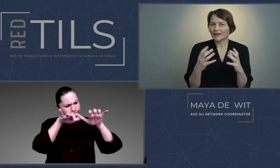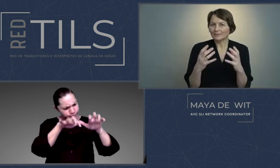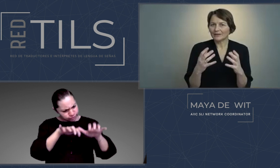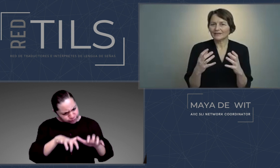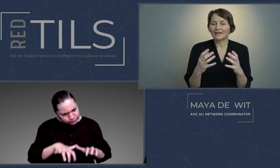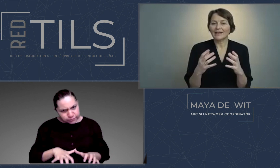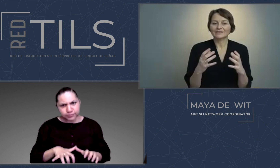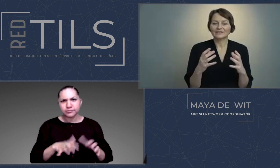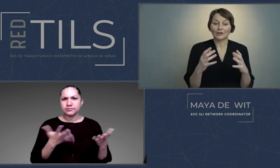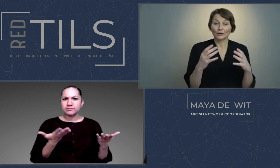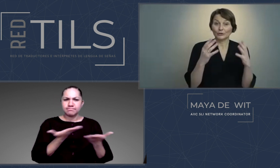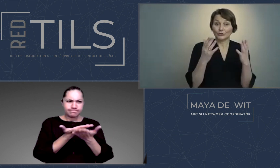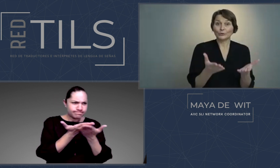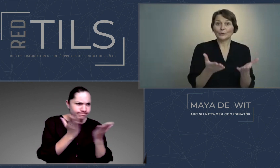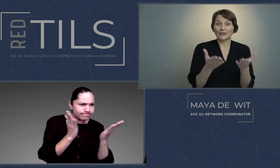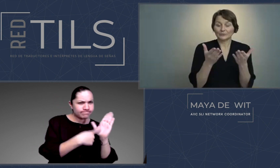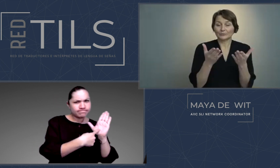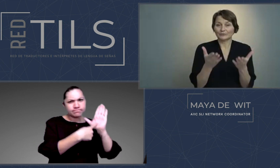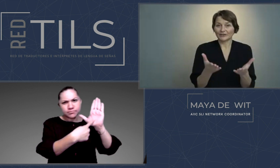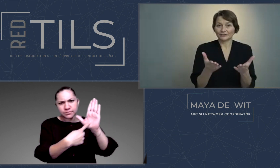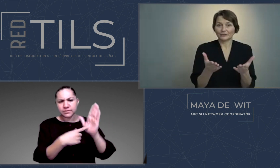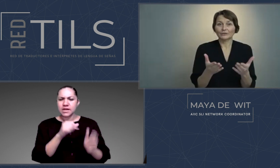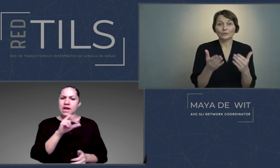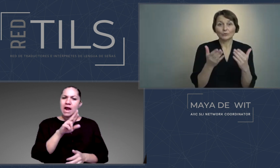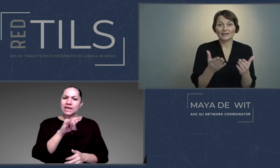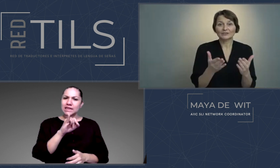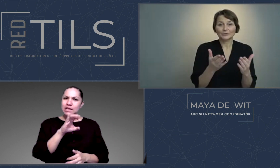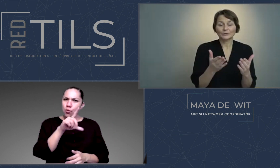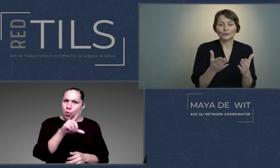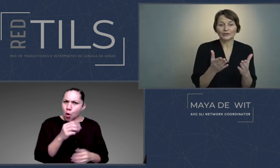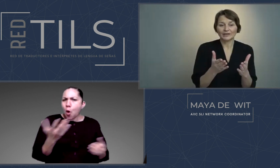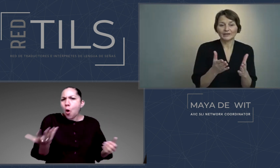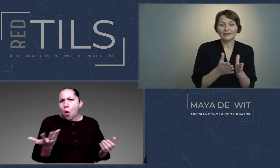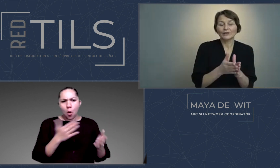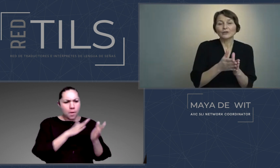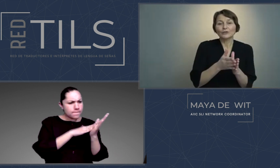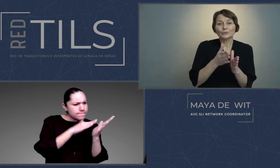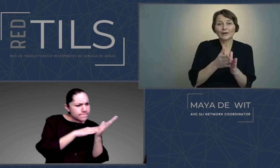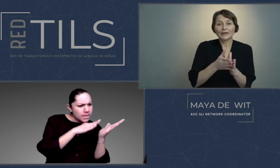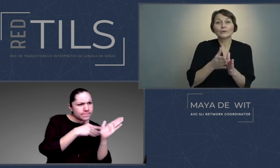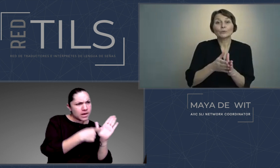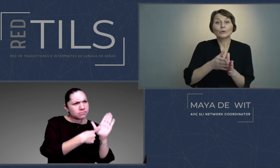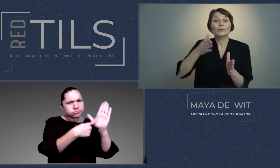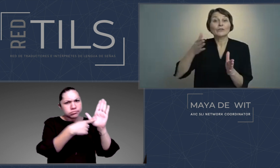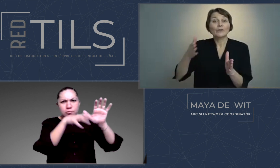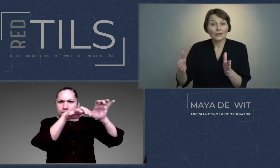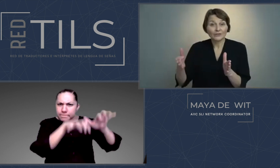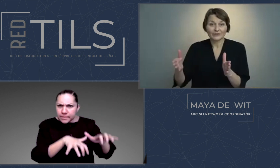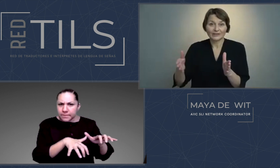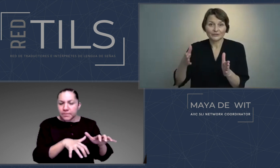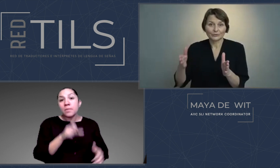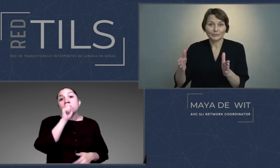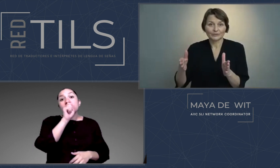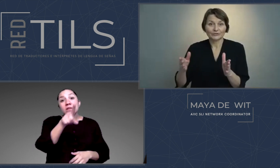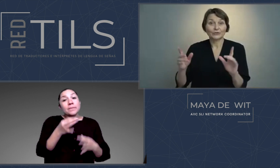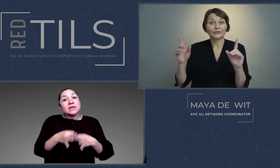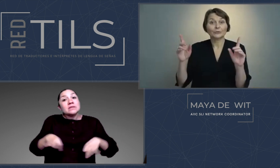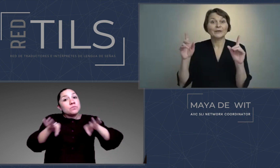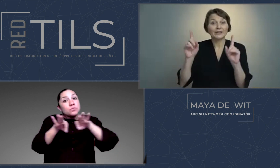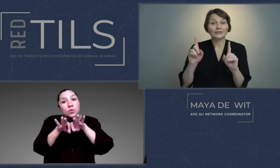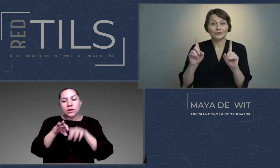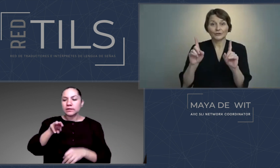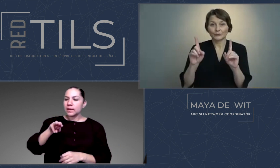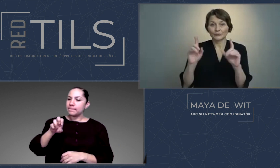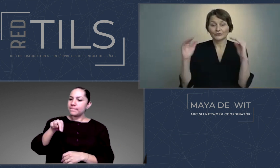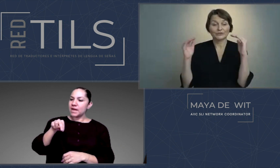de el, de la mentoría entre colegas. Entonces, ustedes